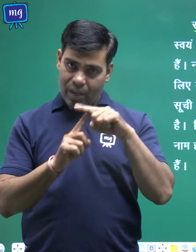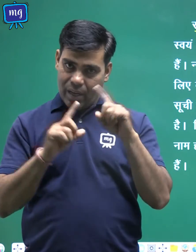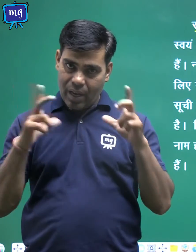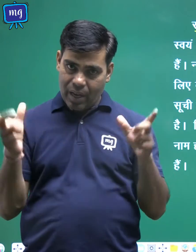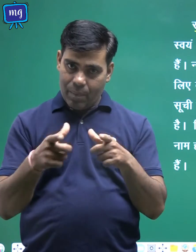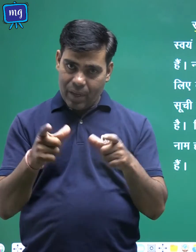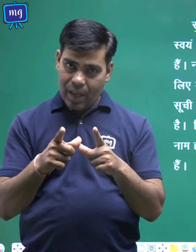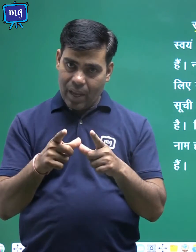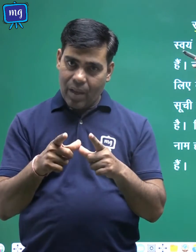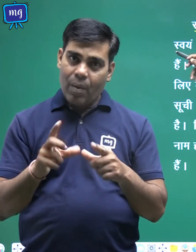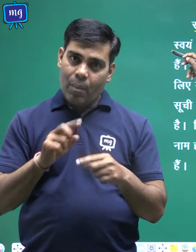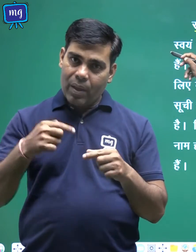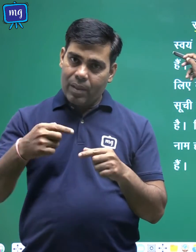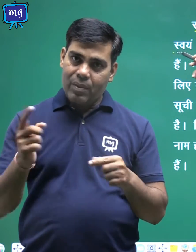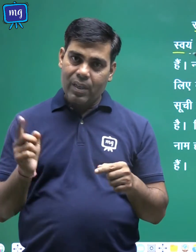या